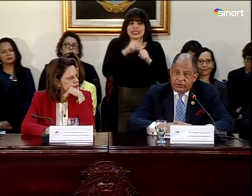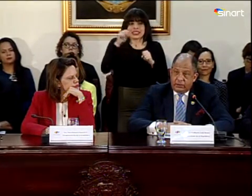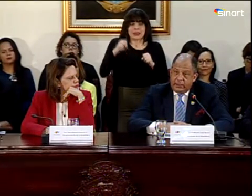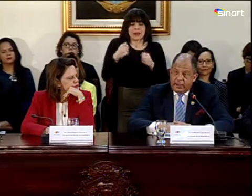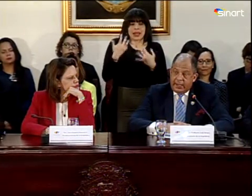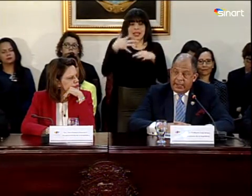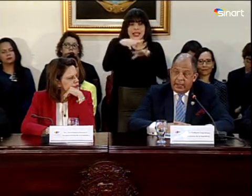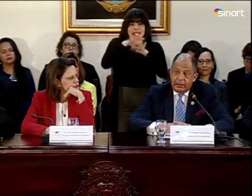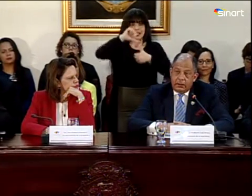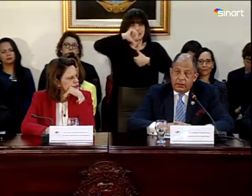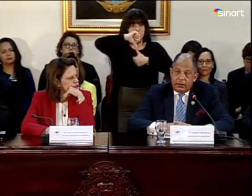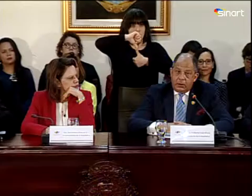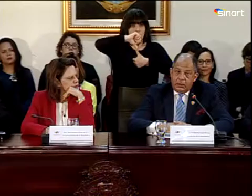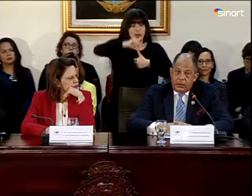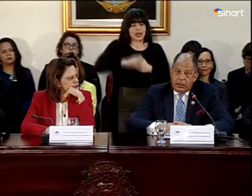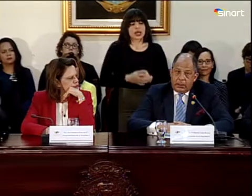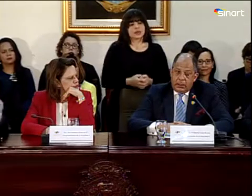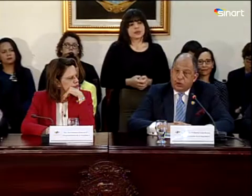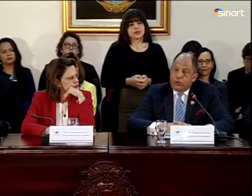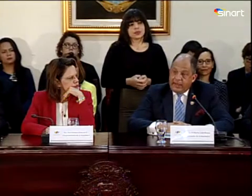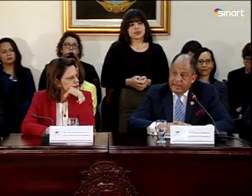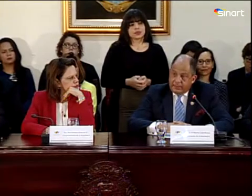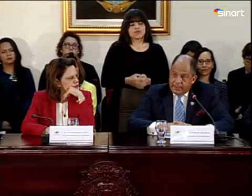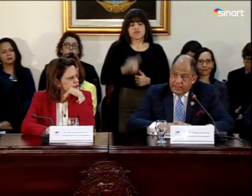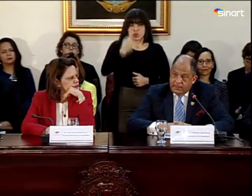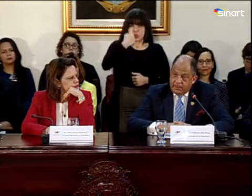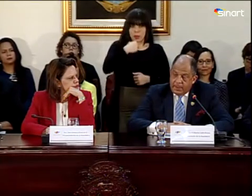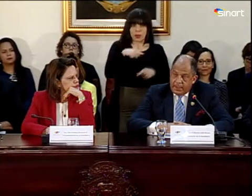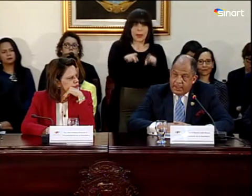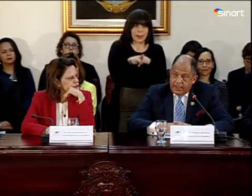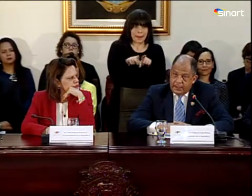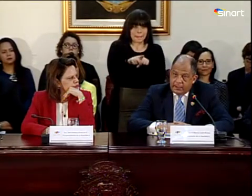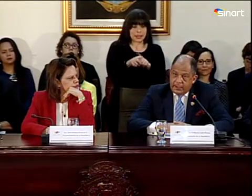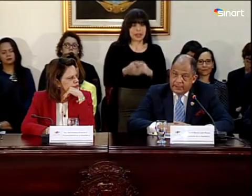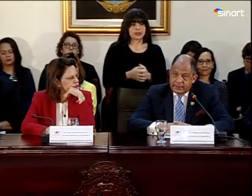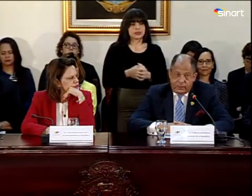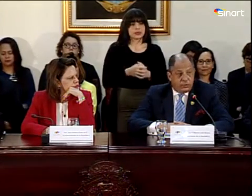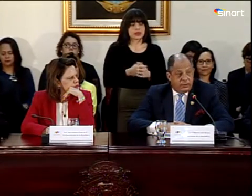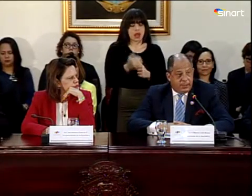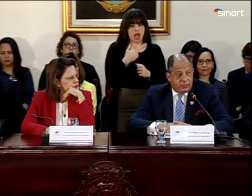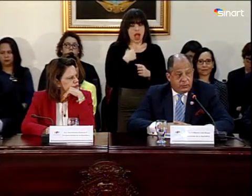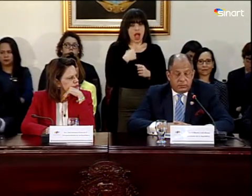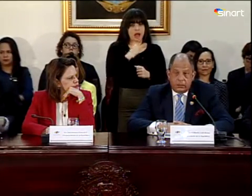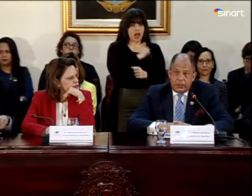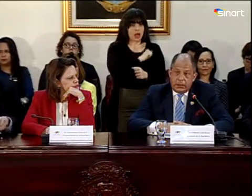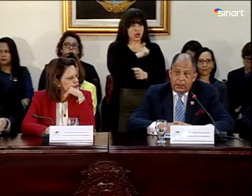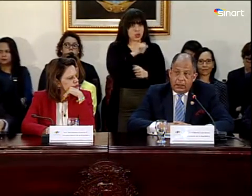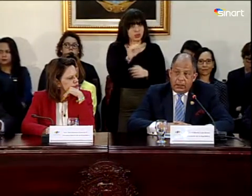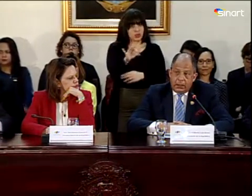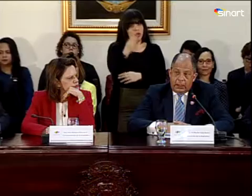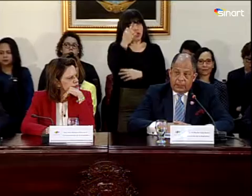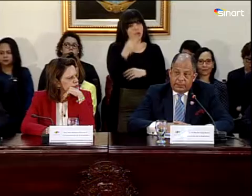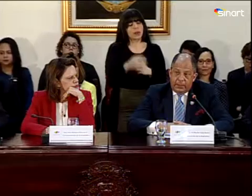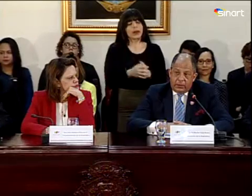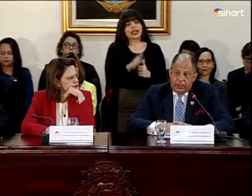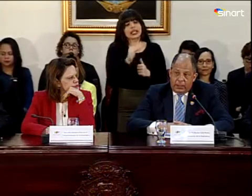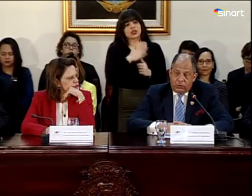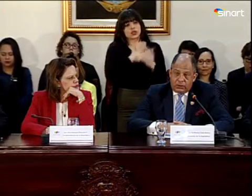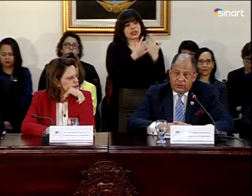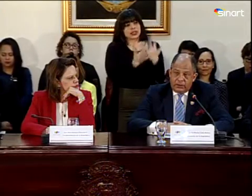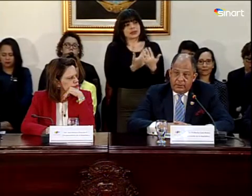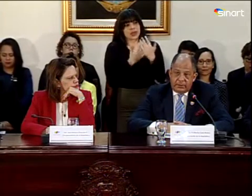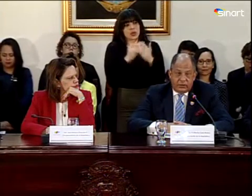integración centroamericana nos obliga también a tener ese comportamiento, y espero